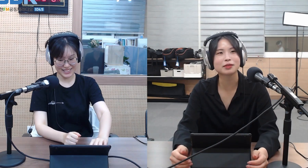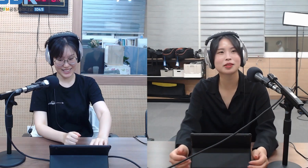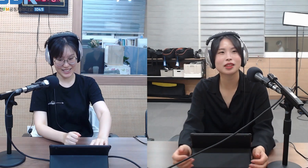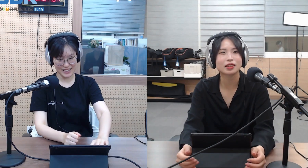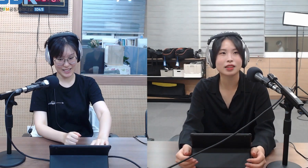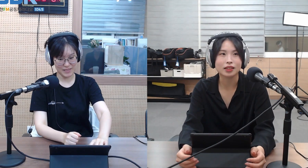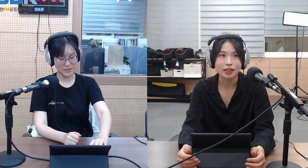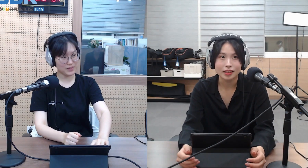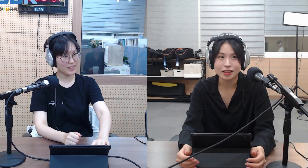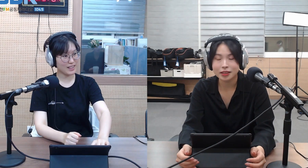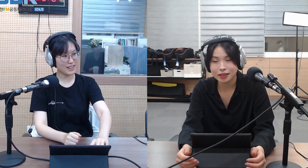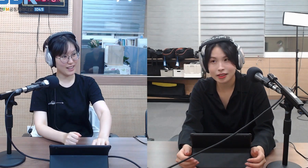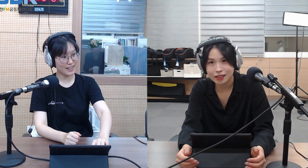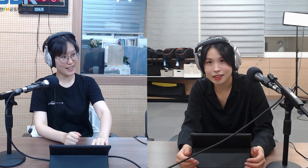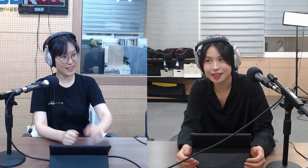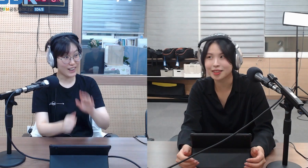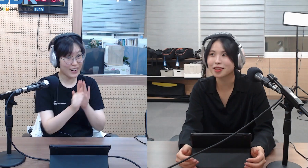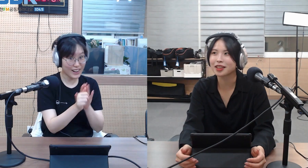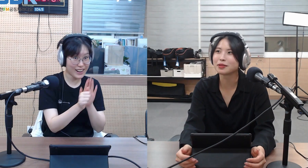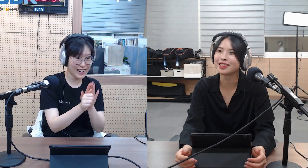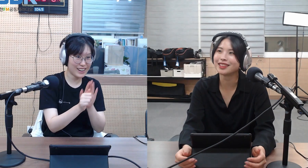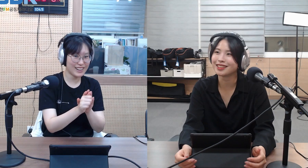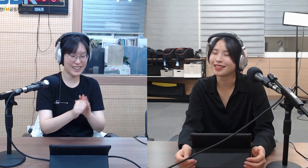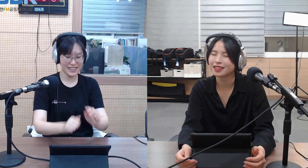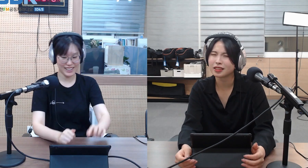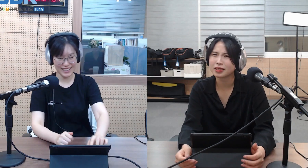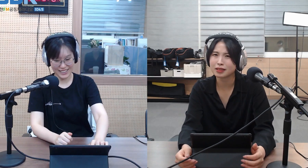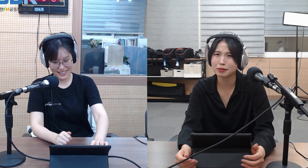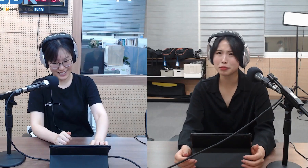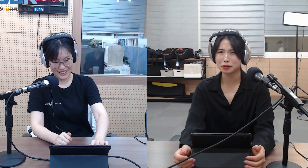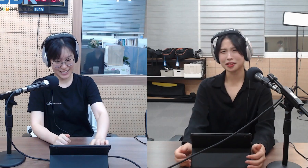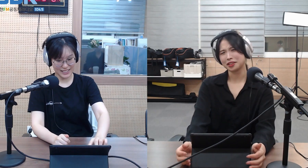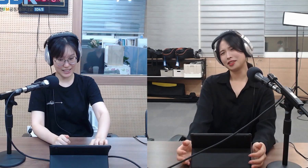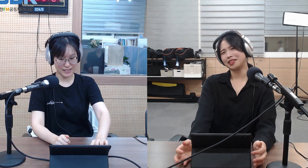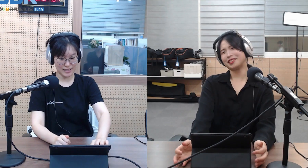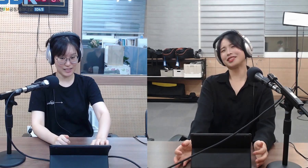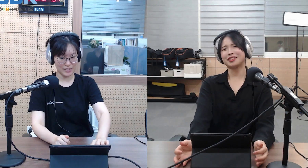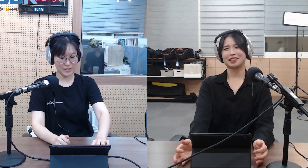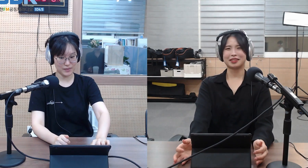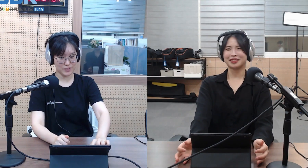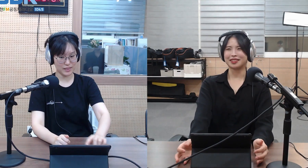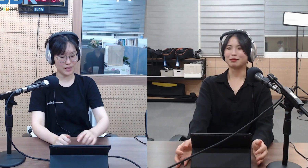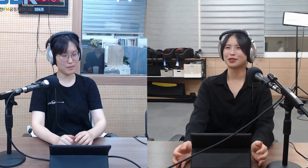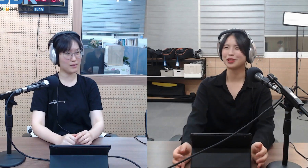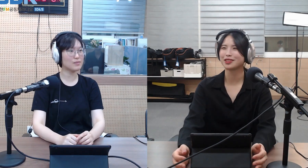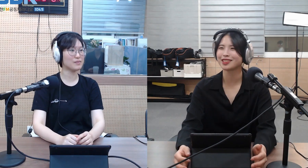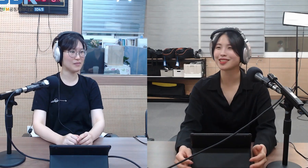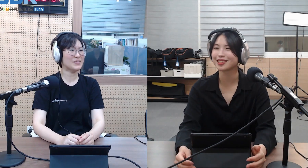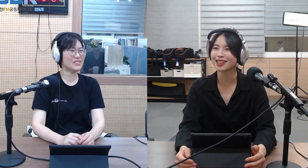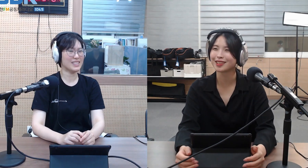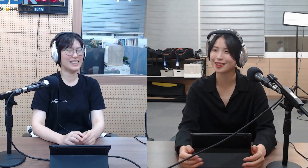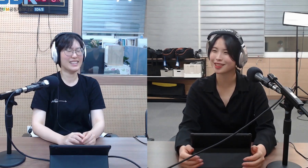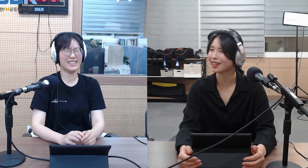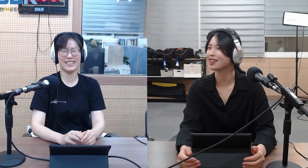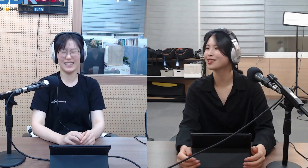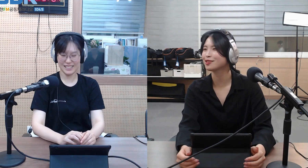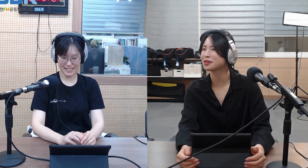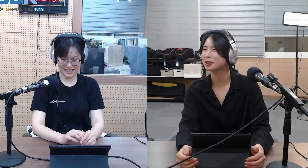부담스럽게 이렇게 하면은 뭐야 있어라 부담스러워 이렇게 하고서는 갈 수도 있단